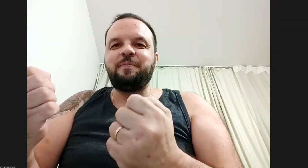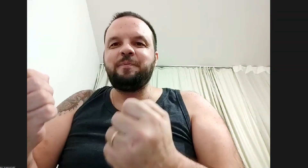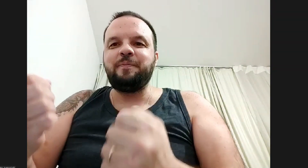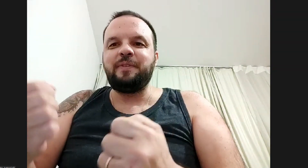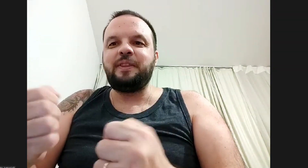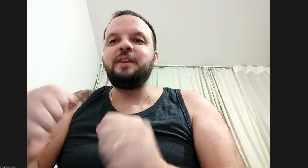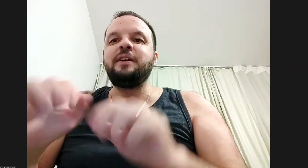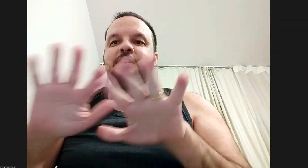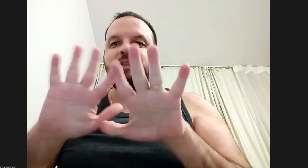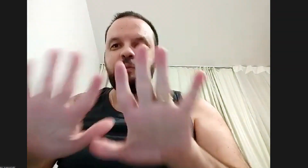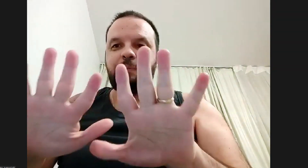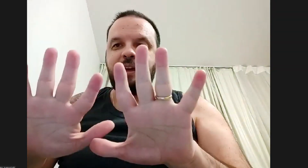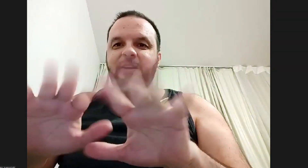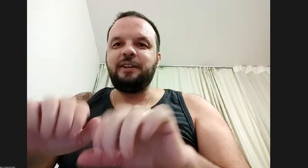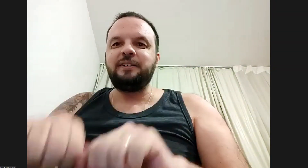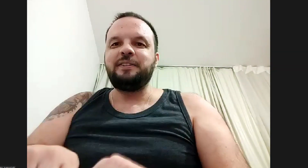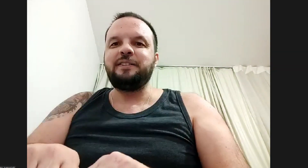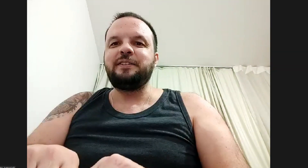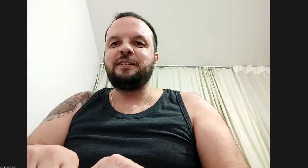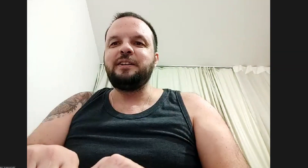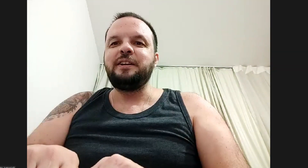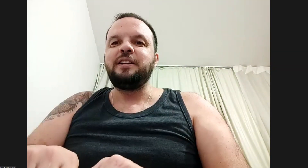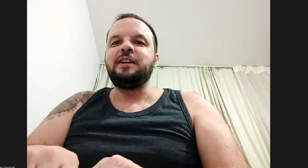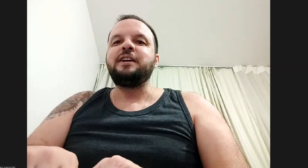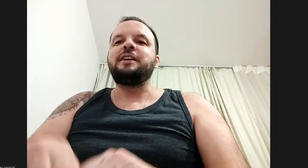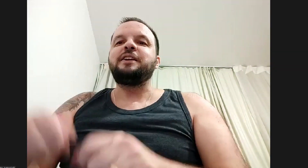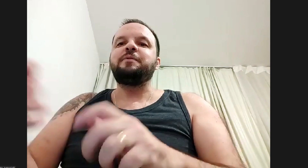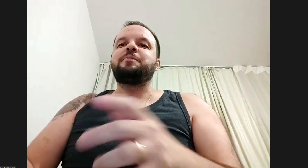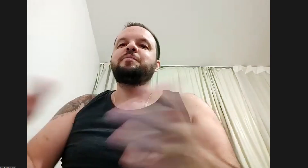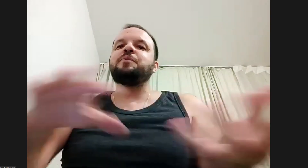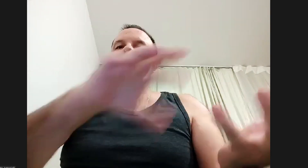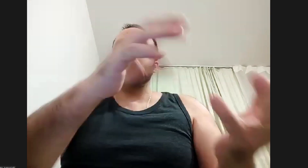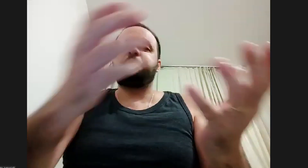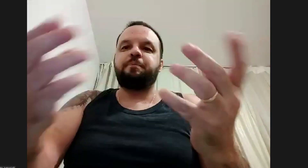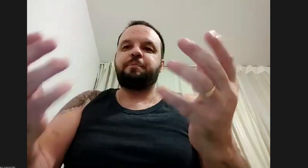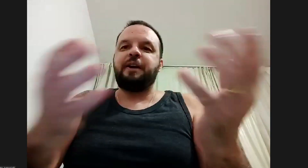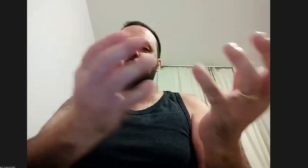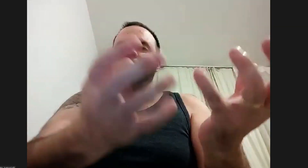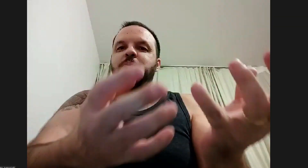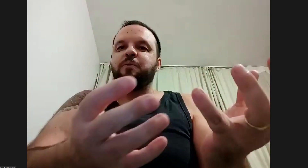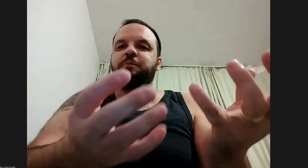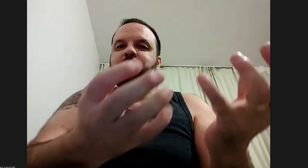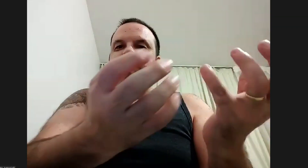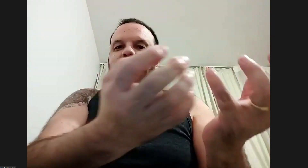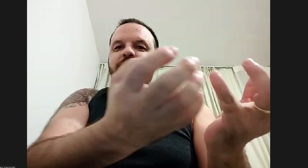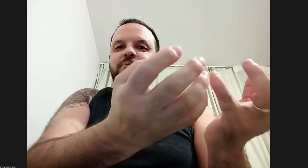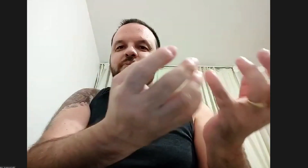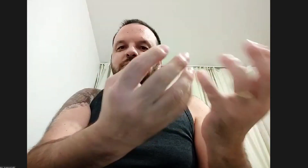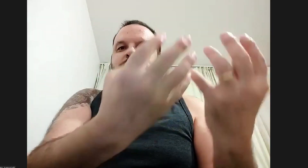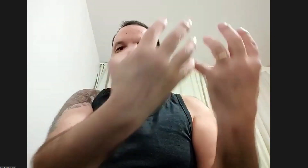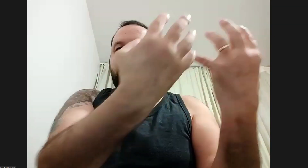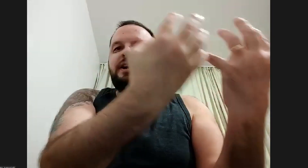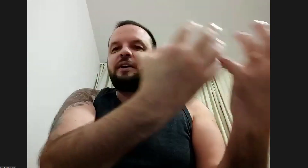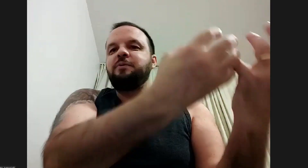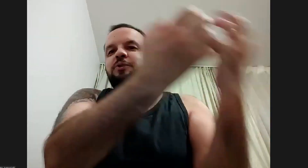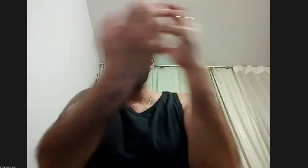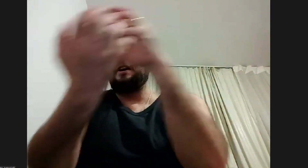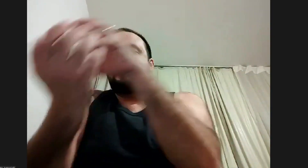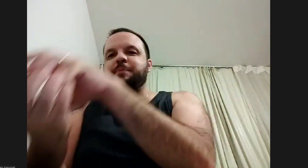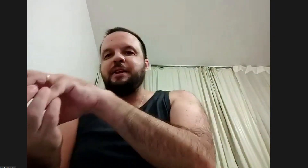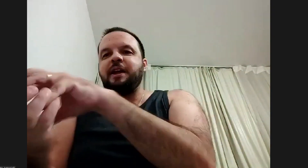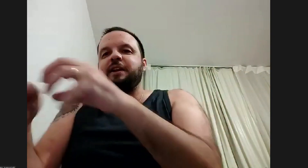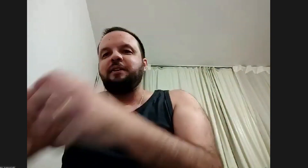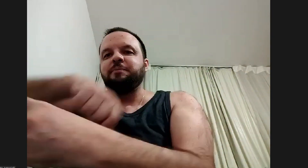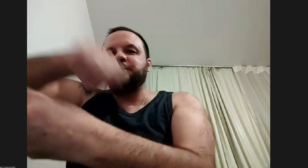Fervilha. Espera. E pega o macarrão, joga